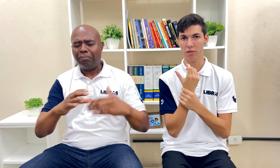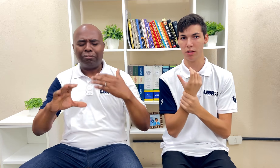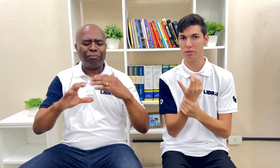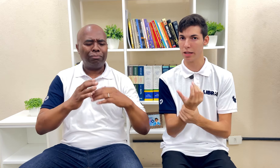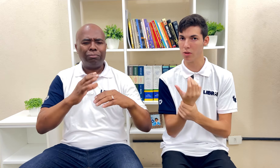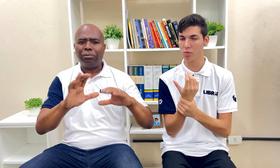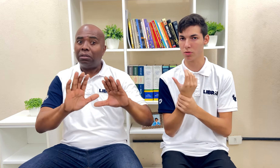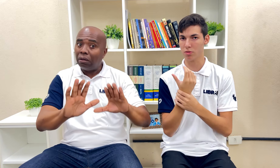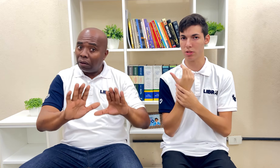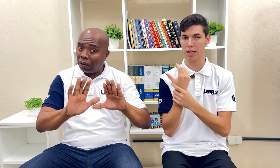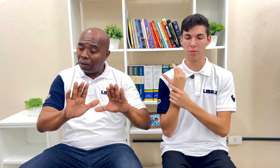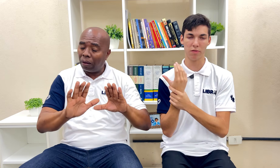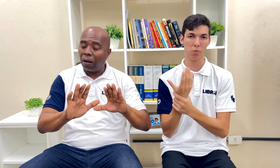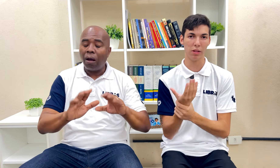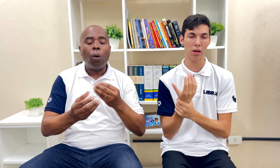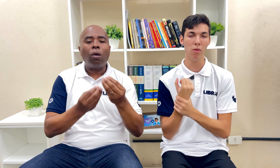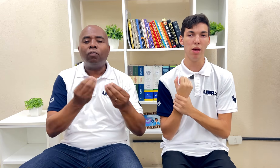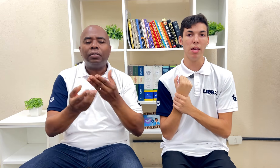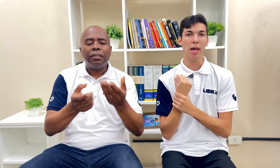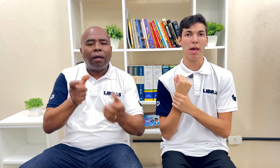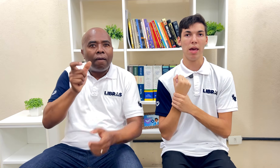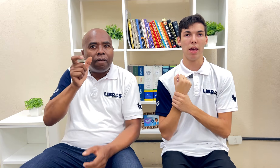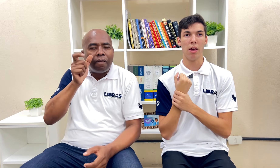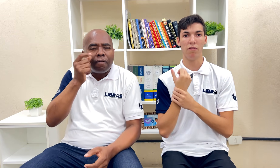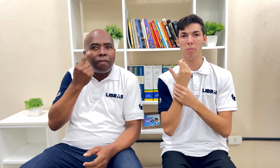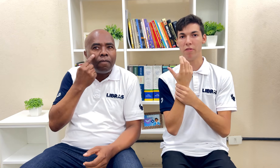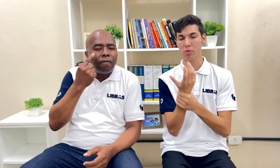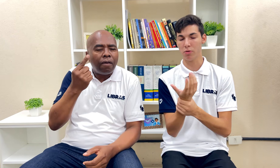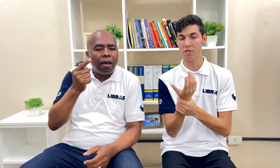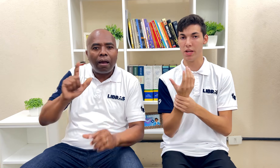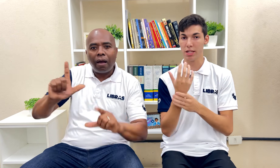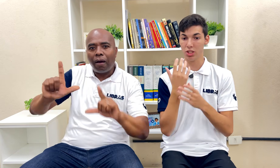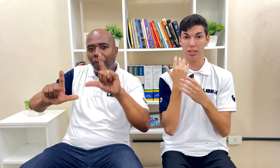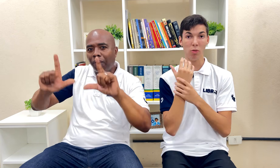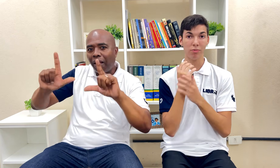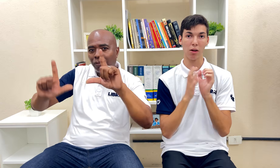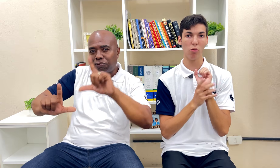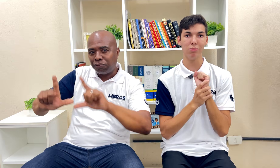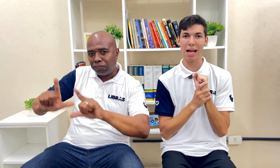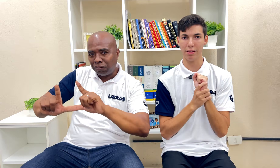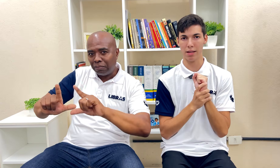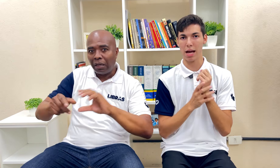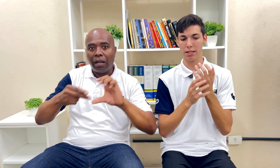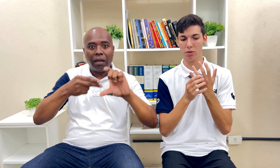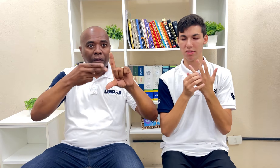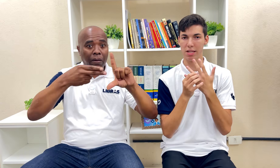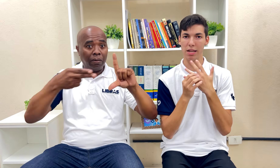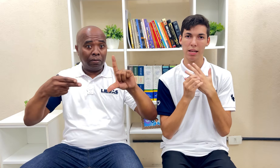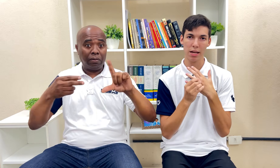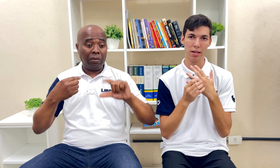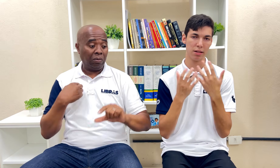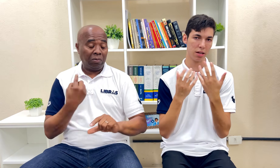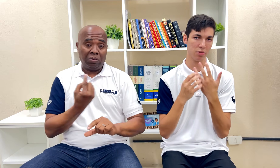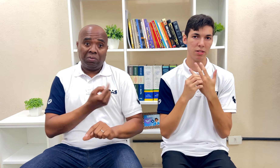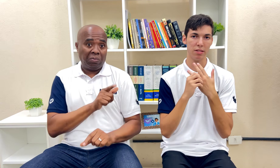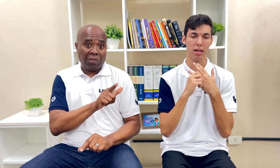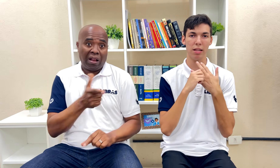ver no telão, quando os intérpretes vão para o telão, vai para o Univer, a gente não tá com nada, a não ser a aliança, caso precisar